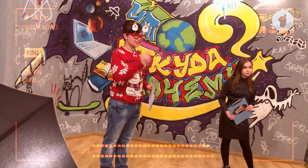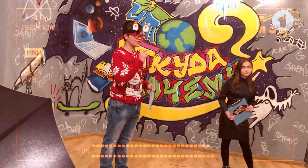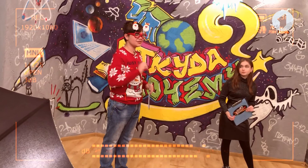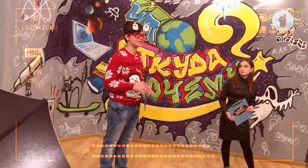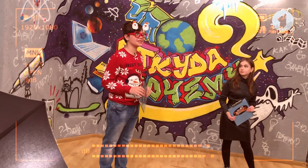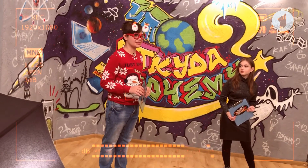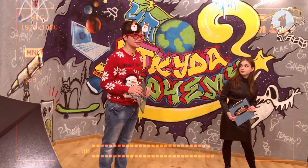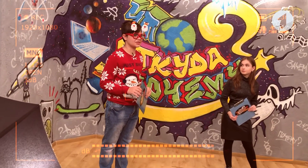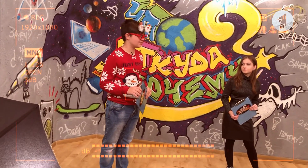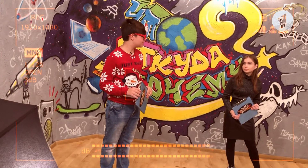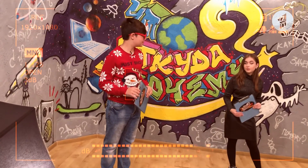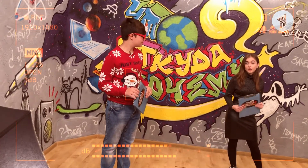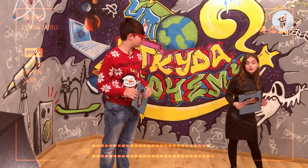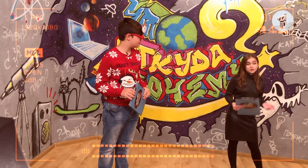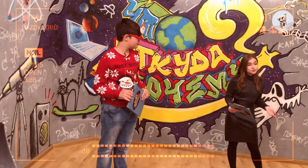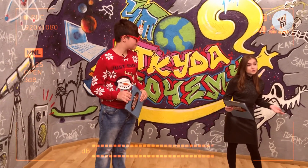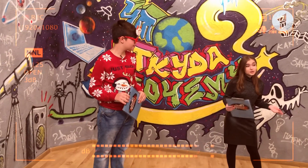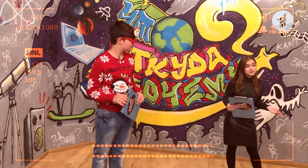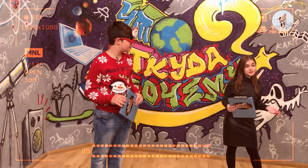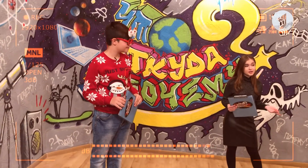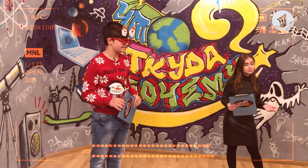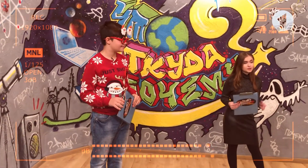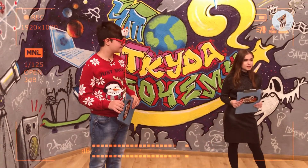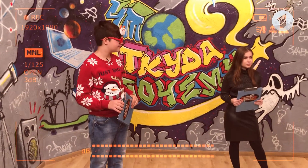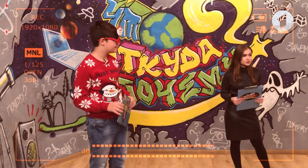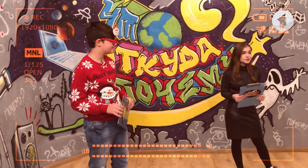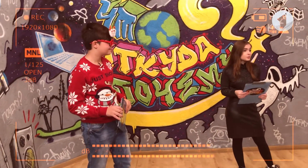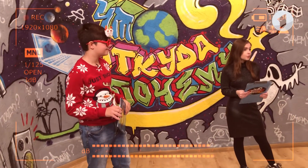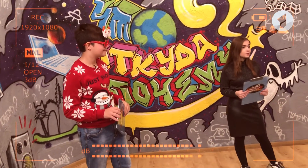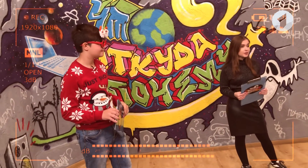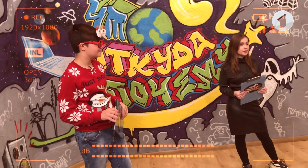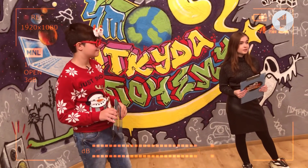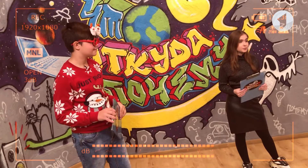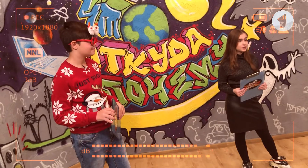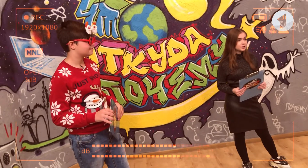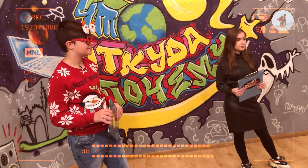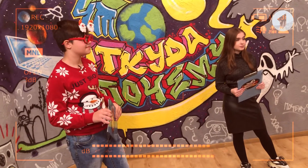Хорошо, что эти языки существуют. Жаль, что мы их не знаем. Тогда бы исчезли многие преграды в общении.